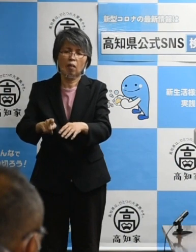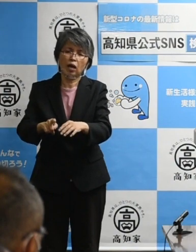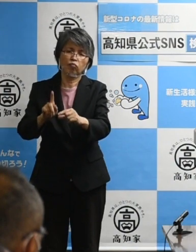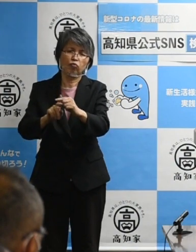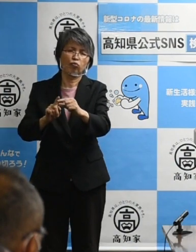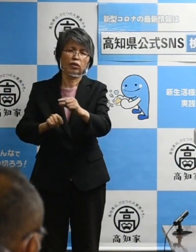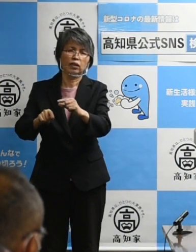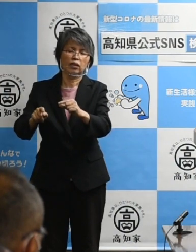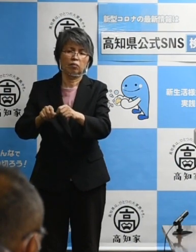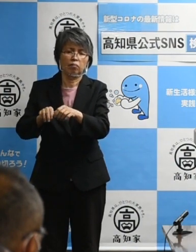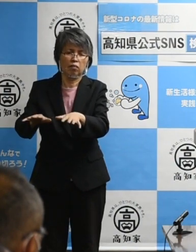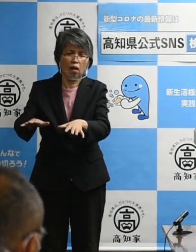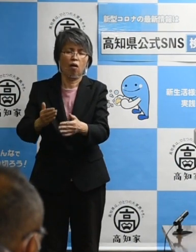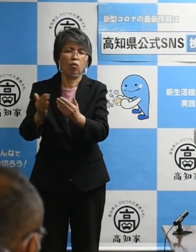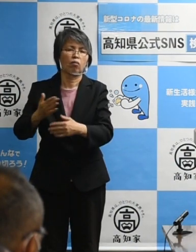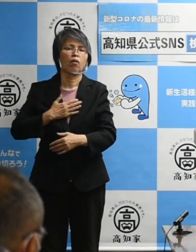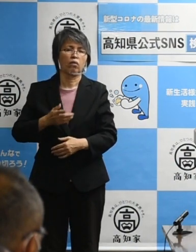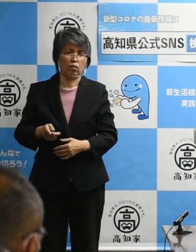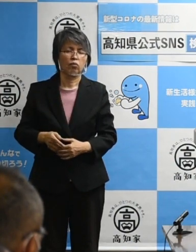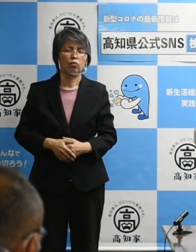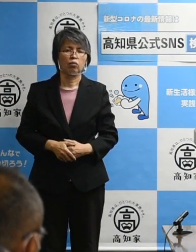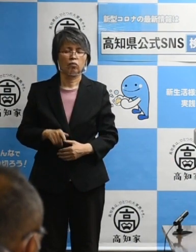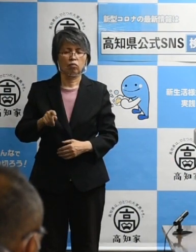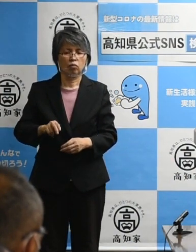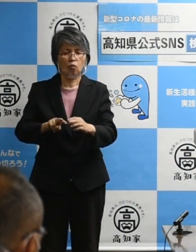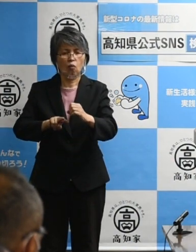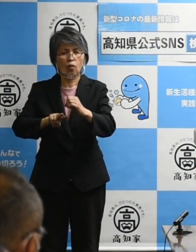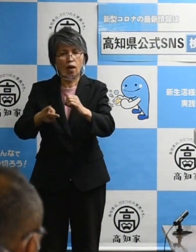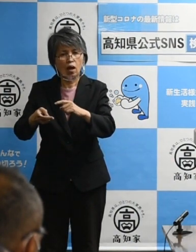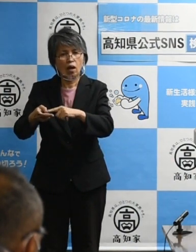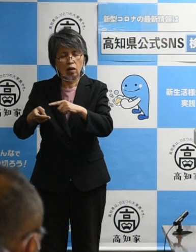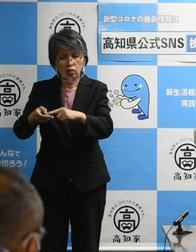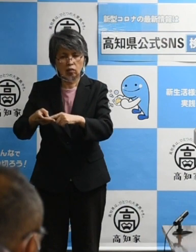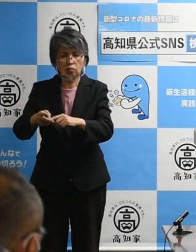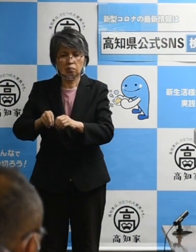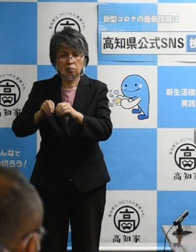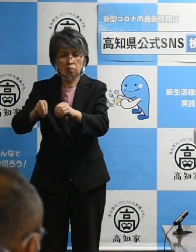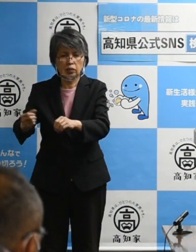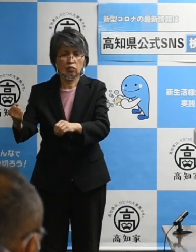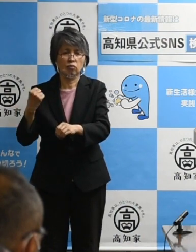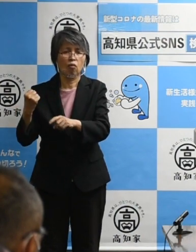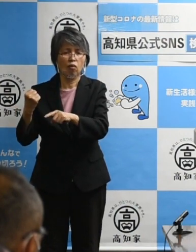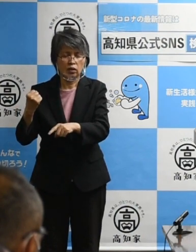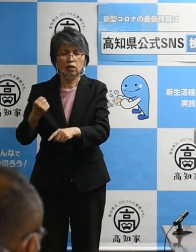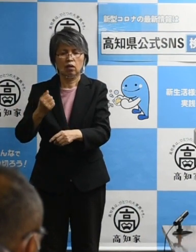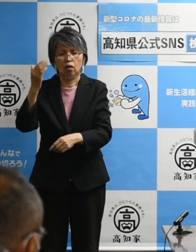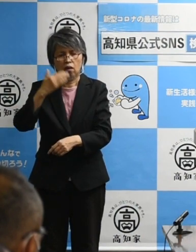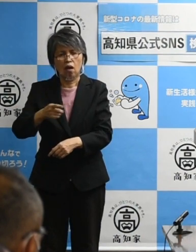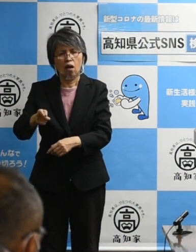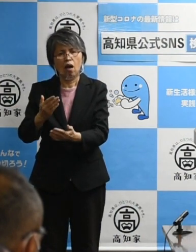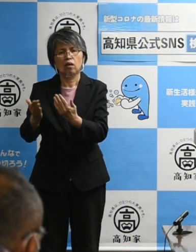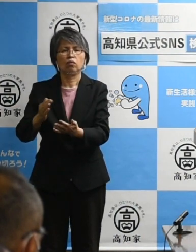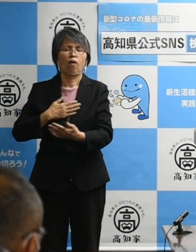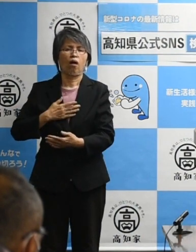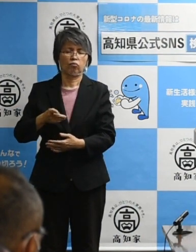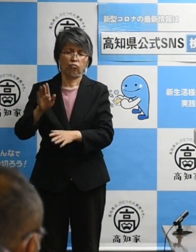という状況でございましたが、変異株の感染力の強さというのをまざまざと見せつけられる、それが数字